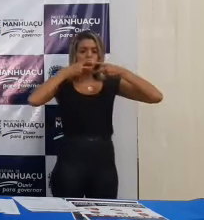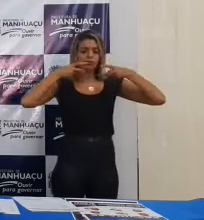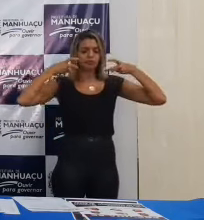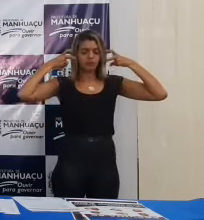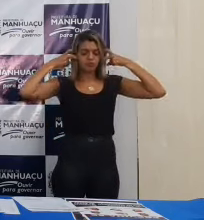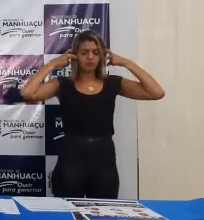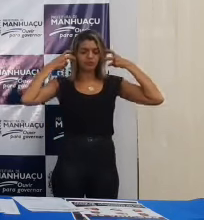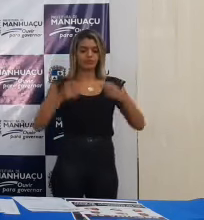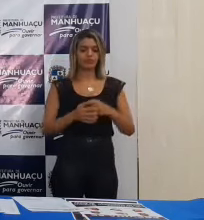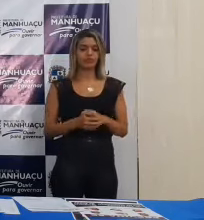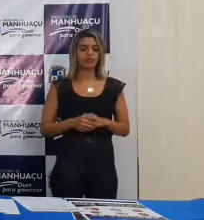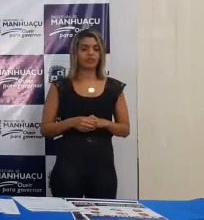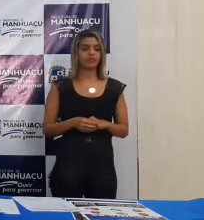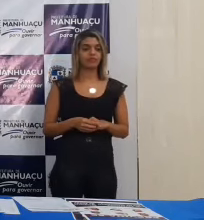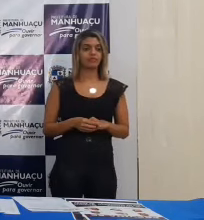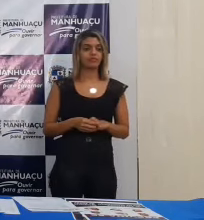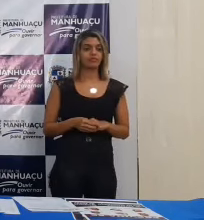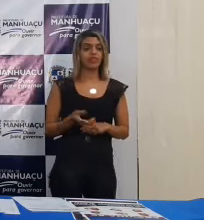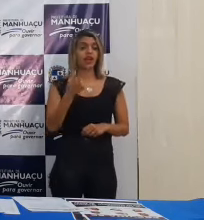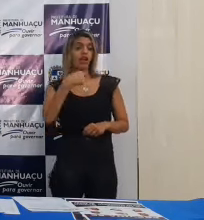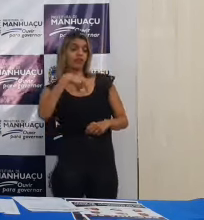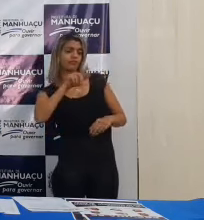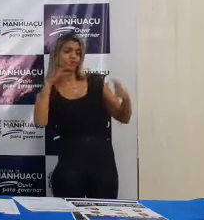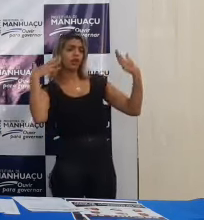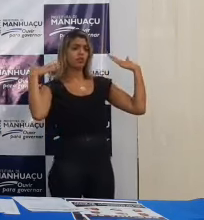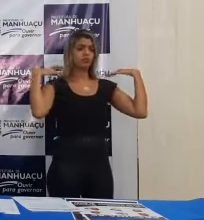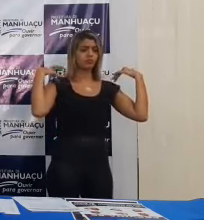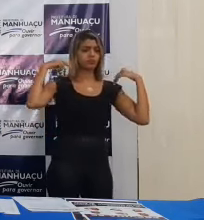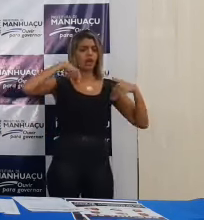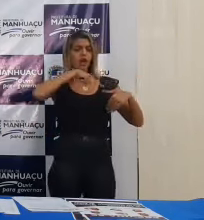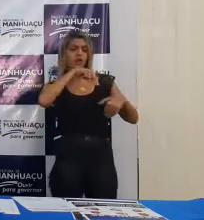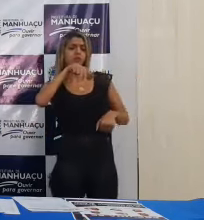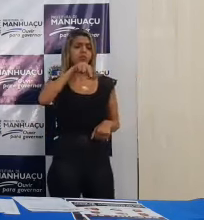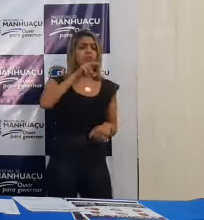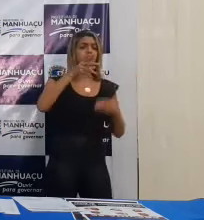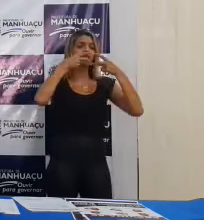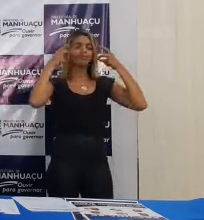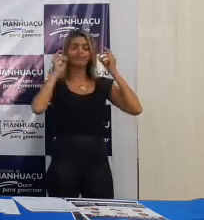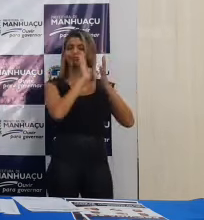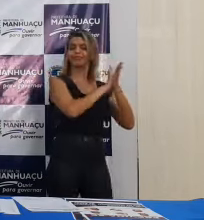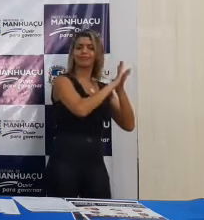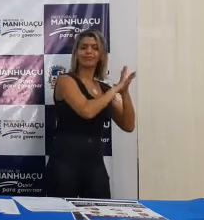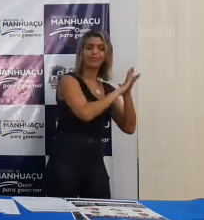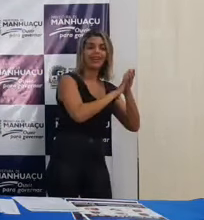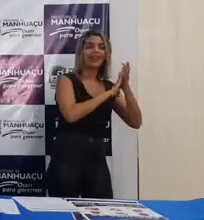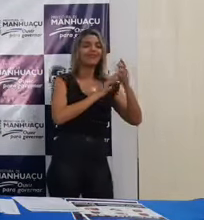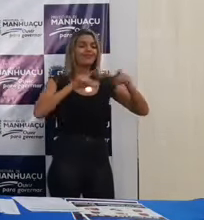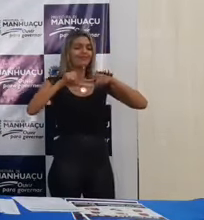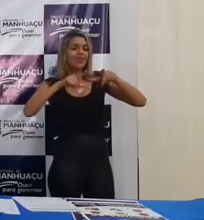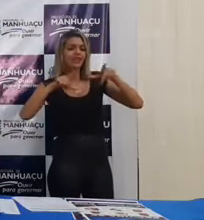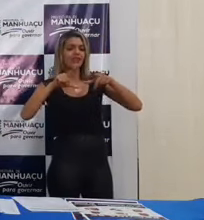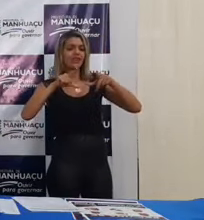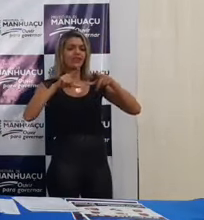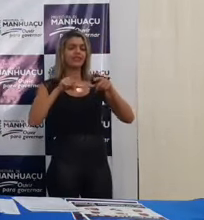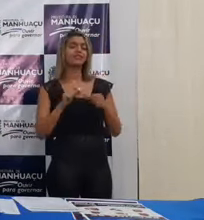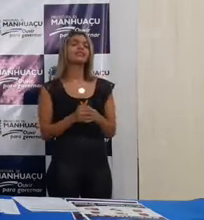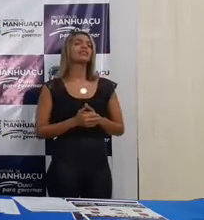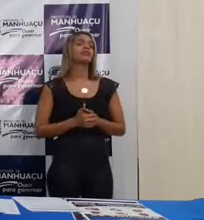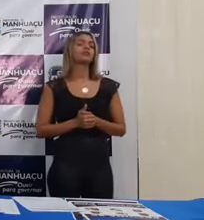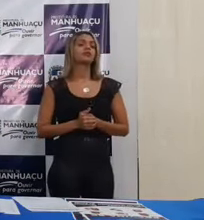difícil. A pessoa vai para dentro de uma loja, fica todo mundo sem máscara, trabalhando escondido. Isso gera mais